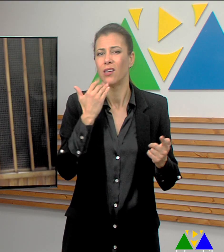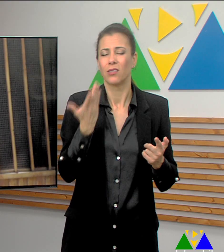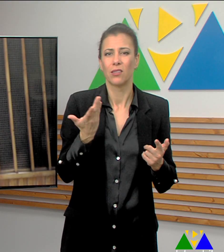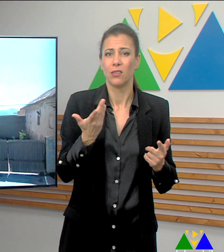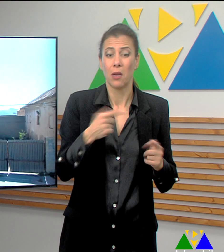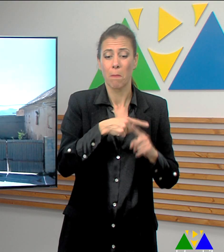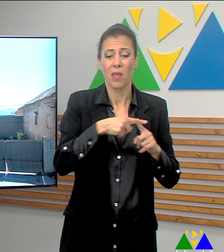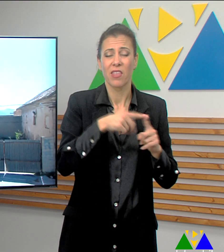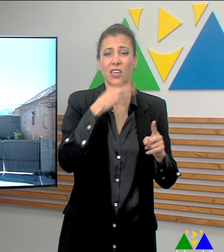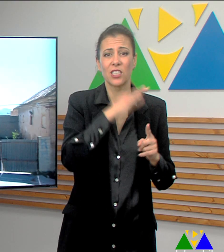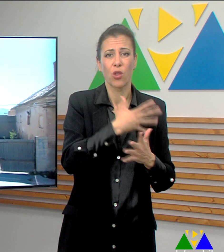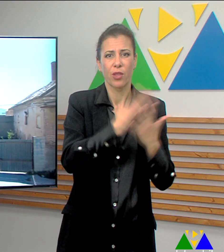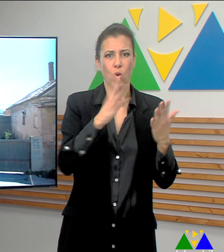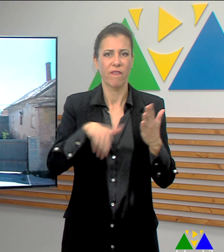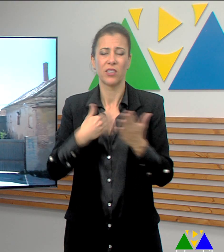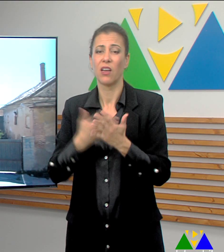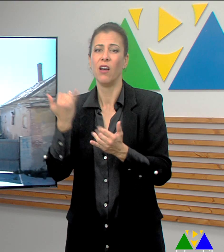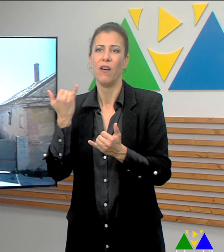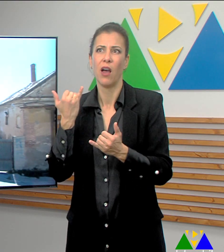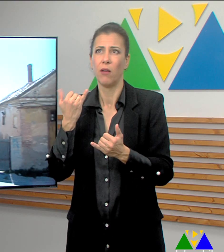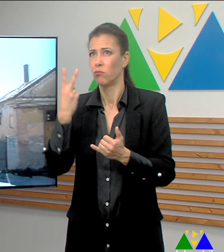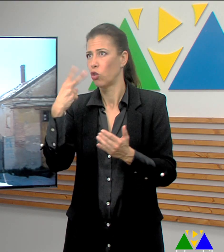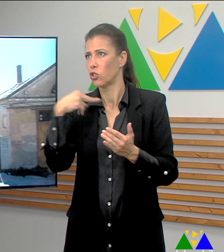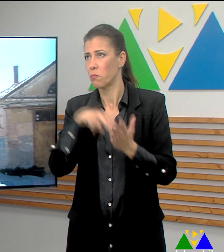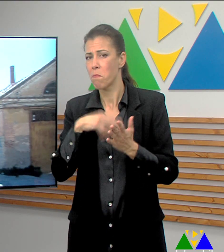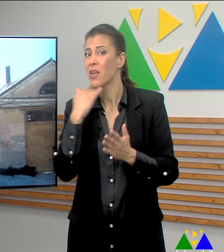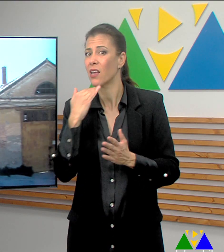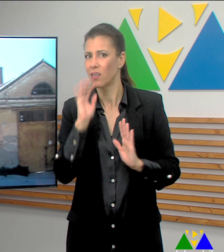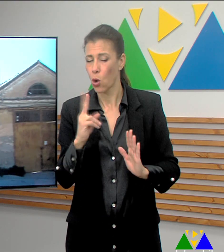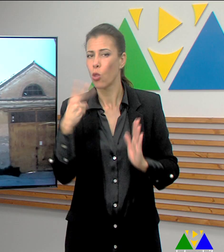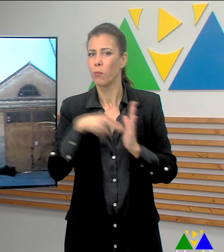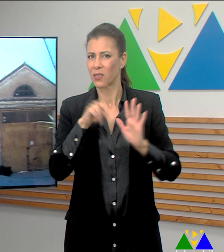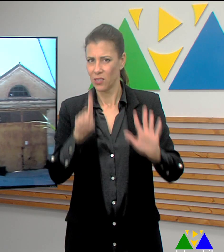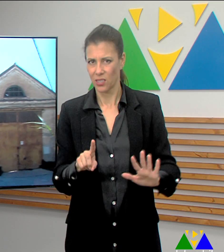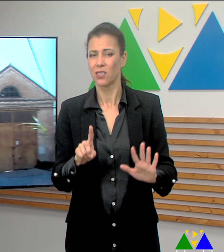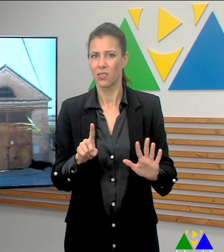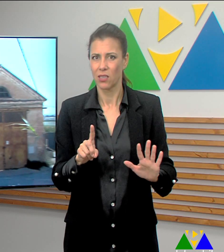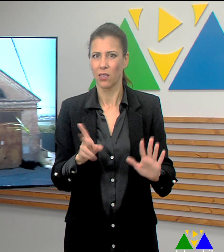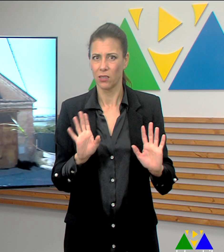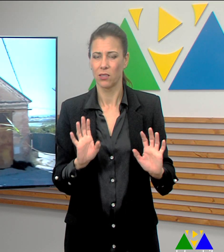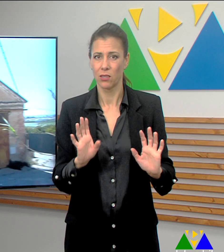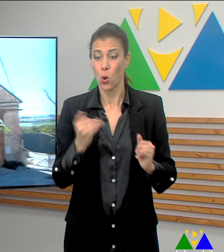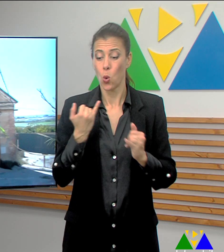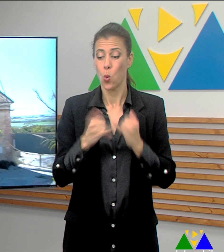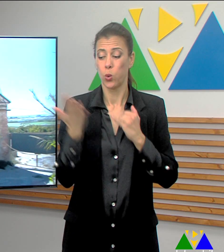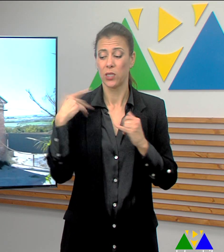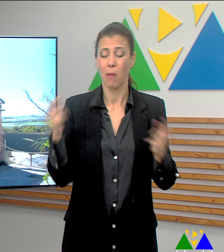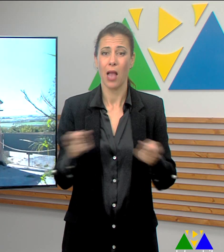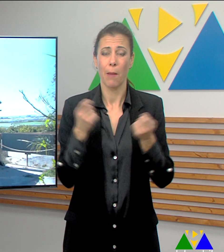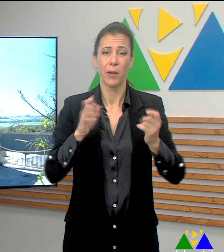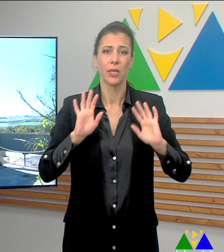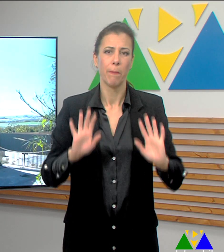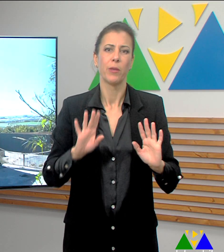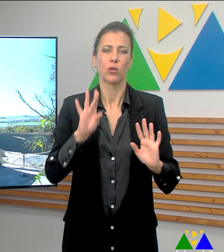de mediados del siglo XIX hasta finales, hasta el año 2000 prácticamente, o 2006 prácticamente, que se hace la última campaña. Es verdad que no